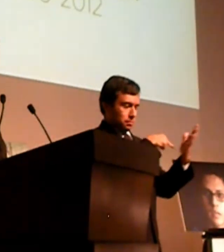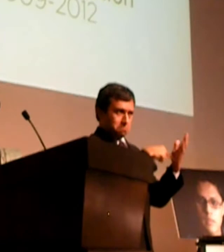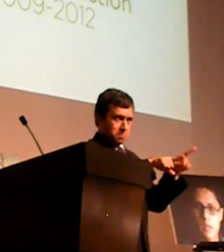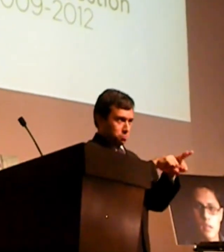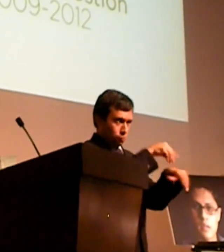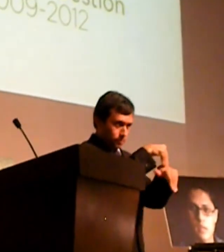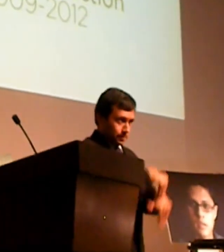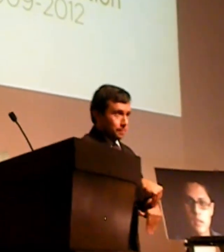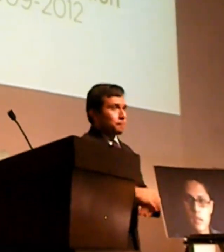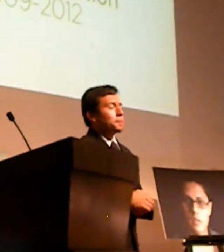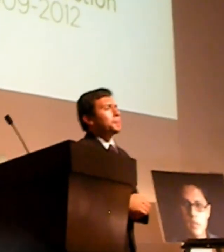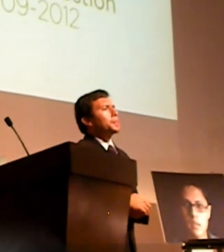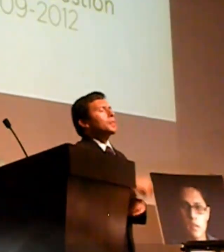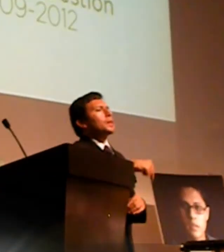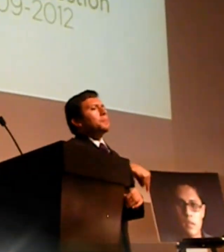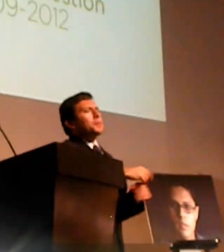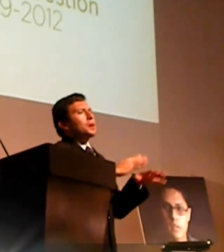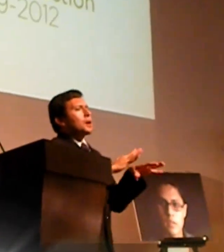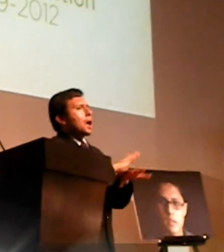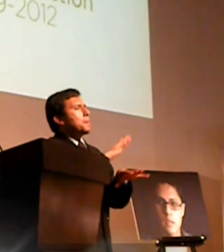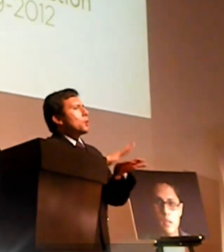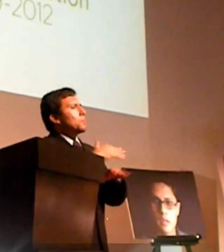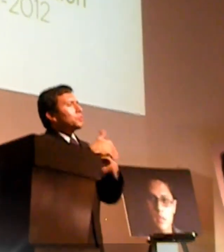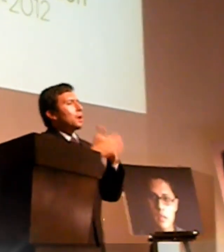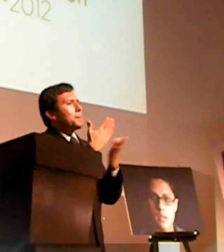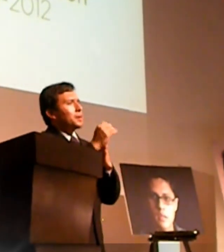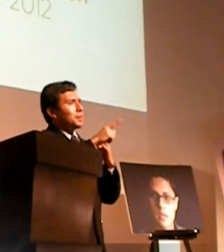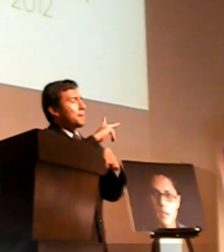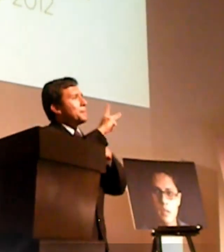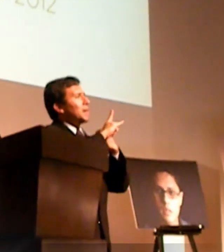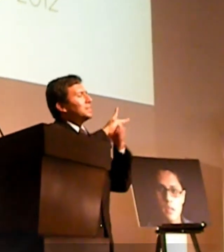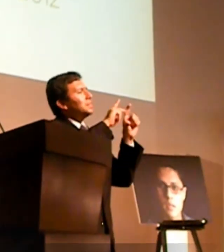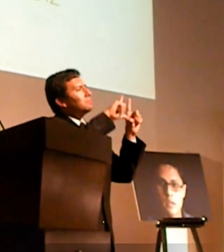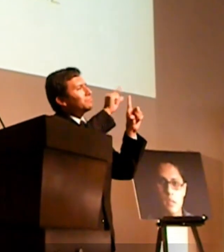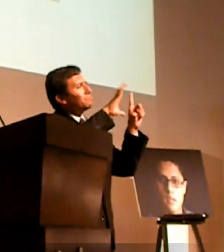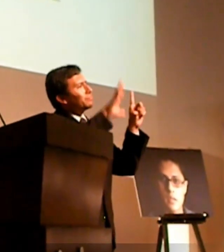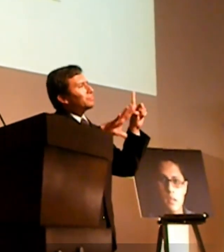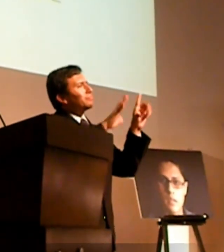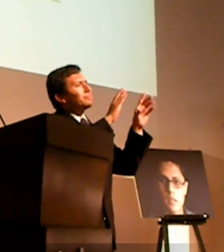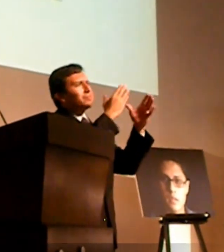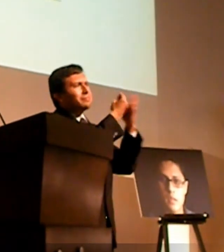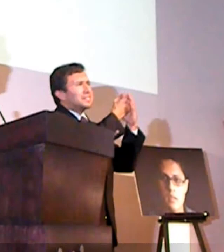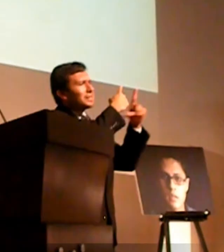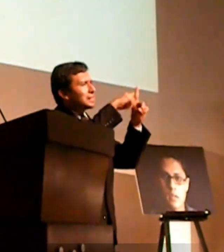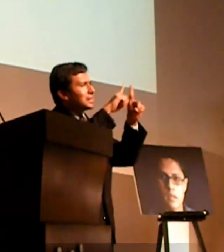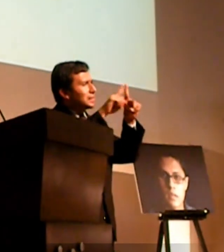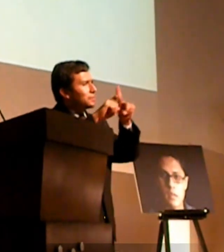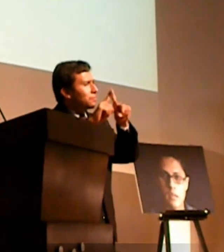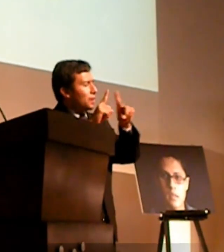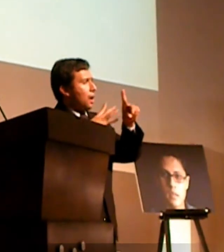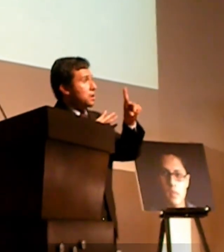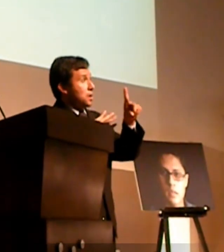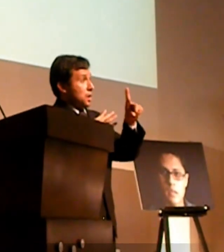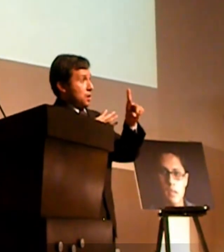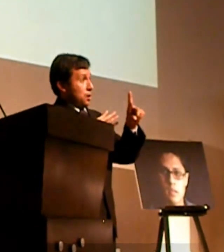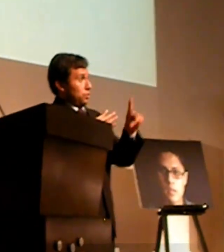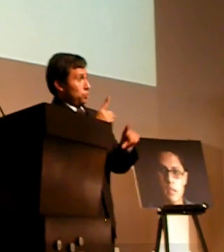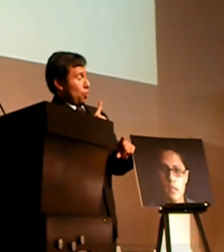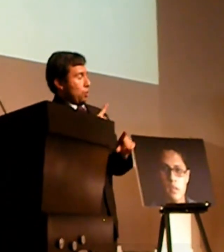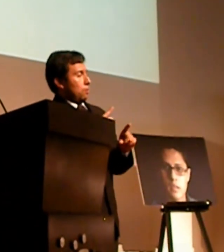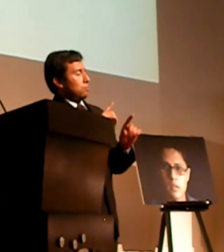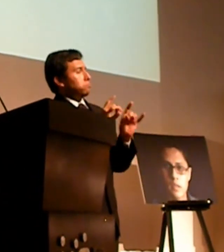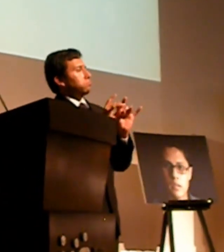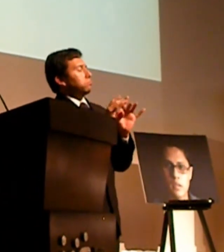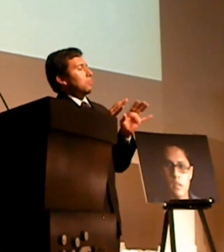los cambios que vivimos y la diversidad en nuestro país no es un proceso que se den automático a partir de los cambios